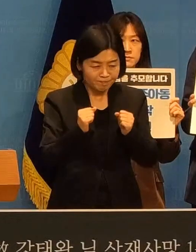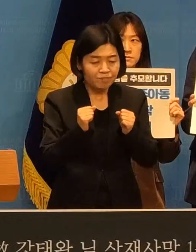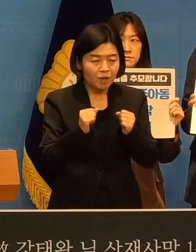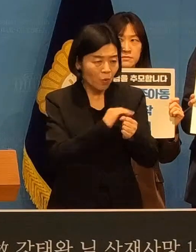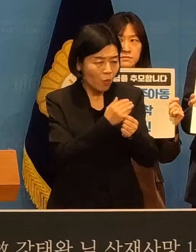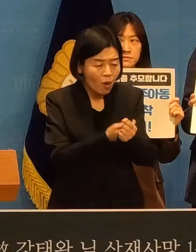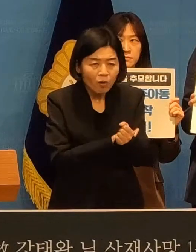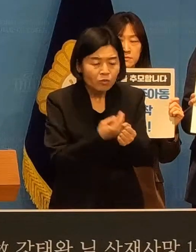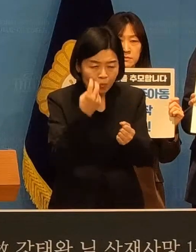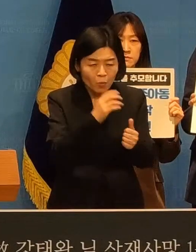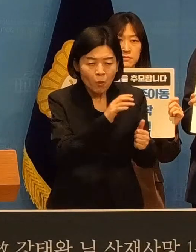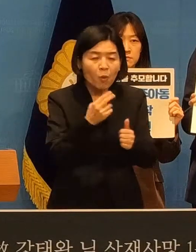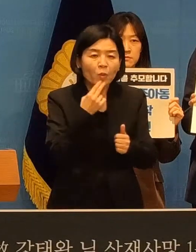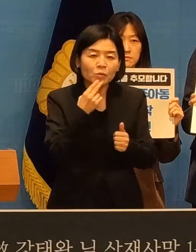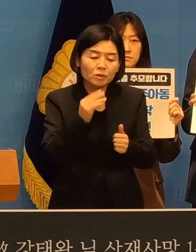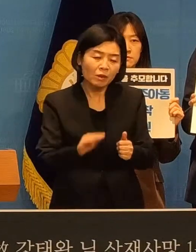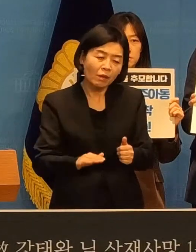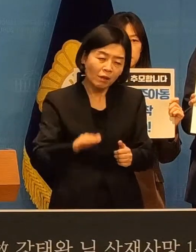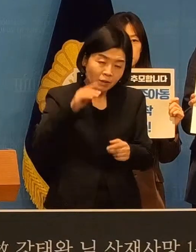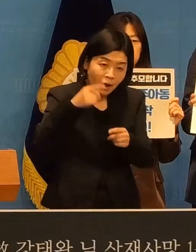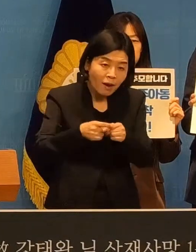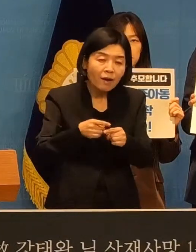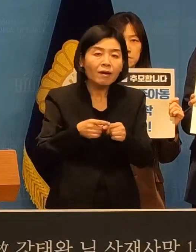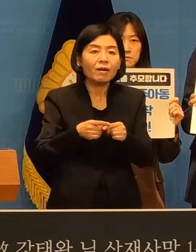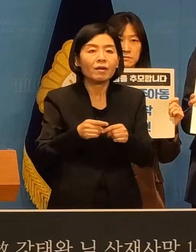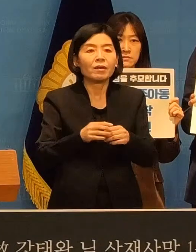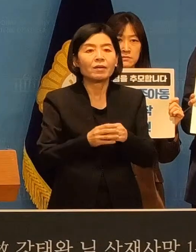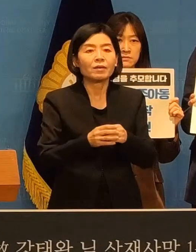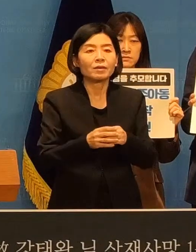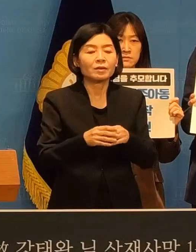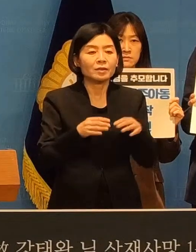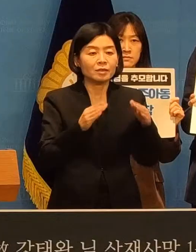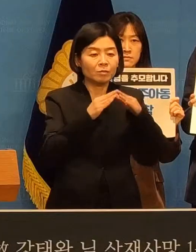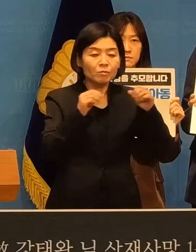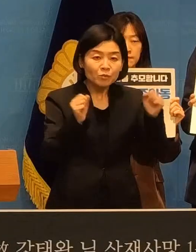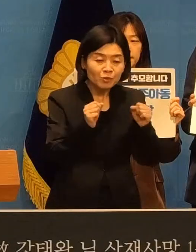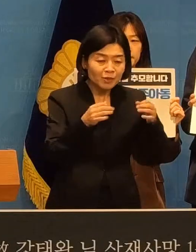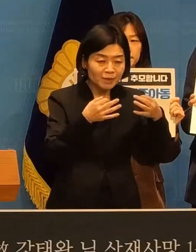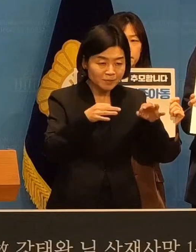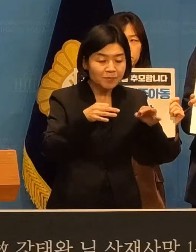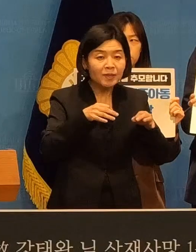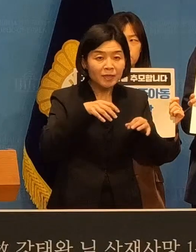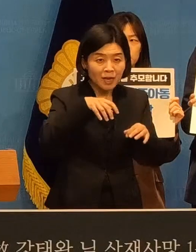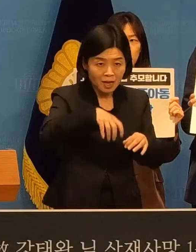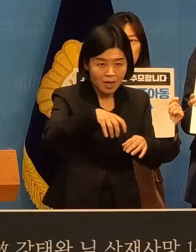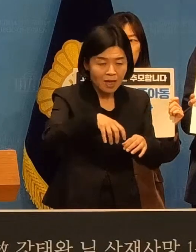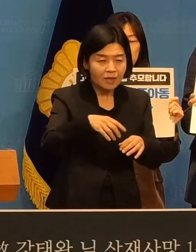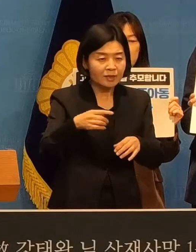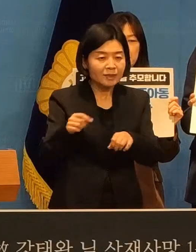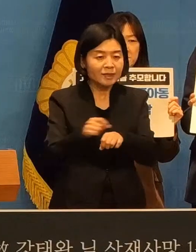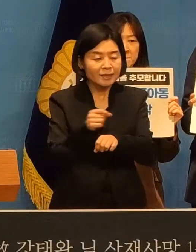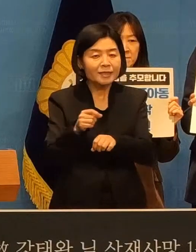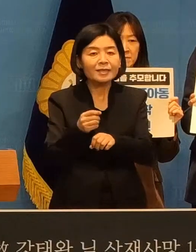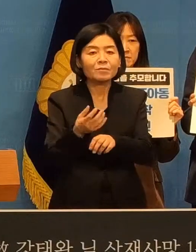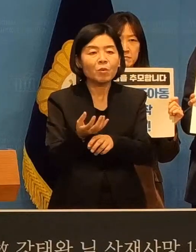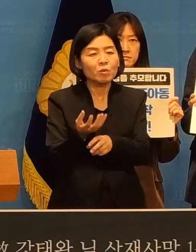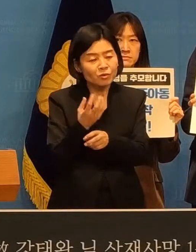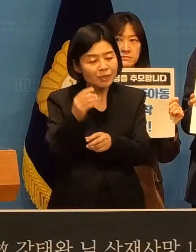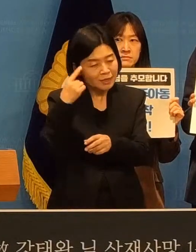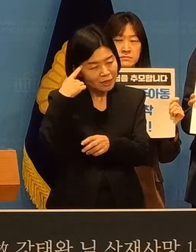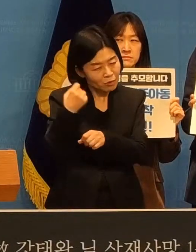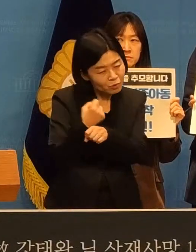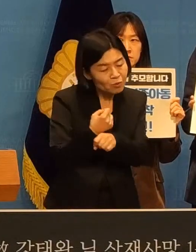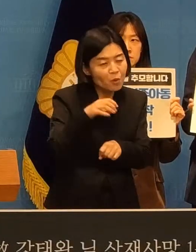자격을 받아 전북 김제의 특장차 회사 연구원으로 취직했다가 입사 8개월 만에 산재 사고로 사망한